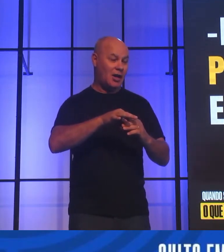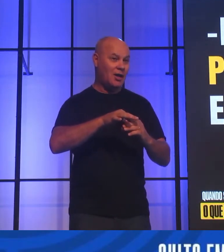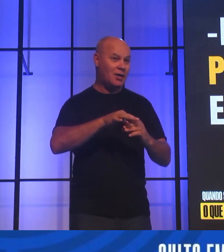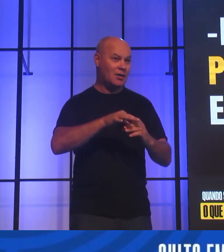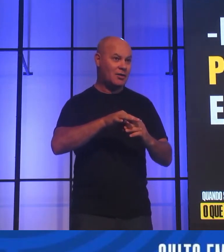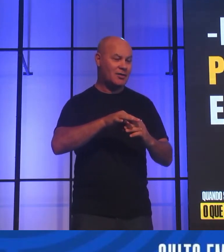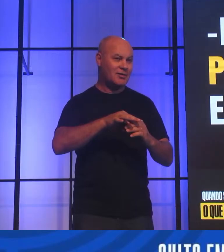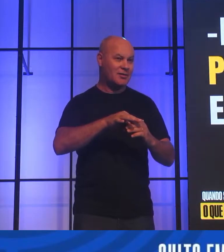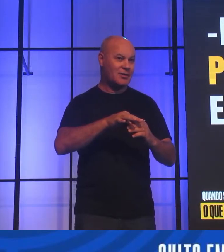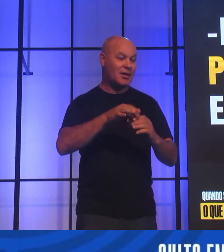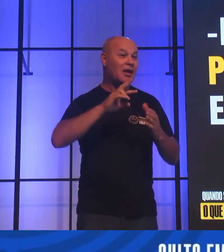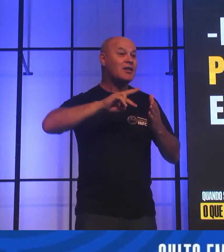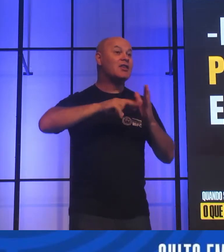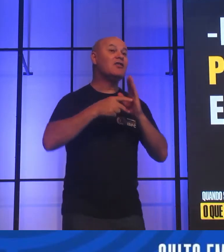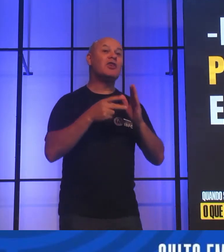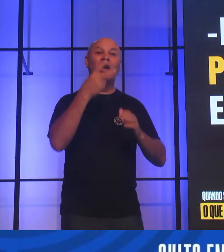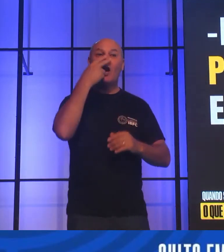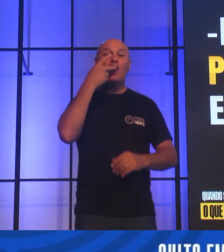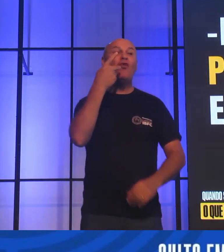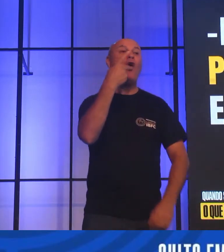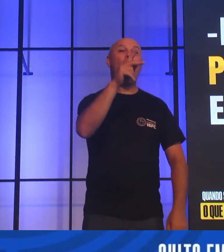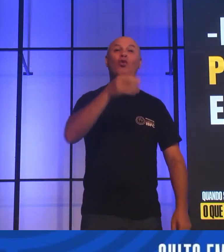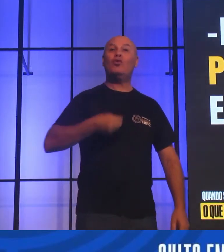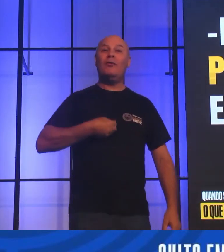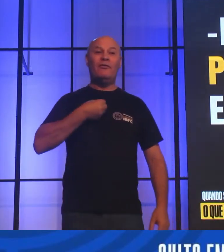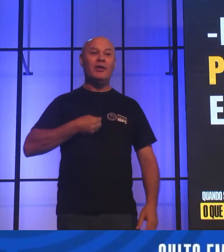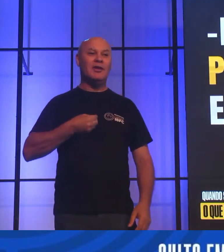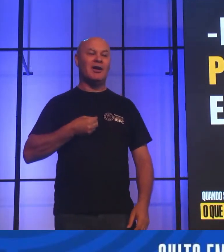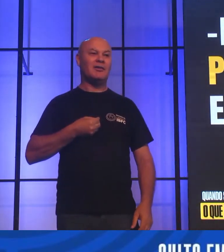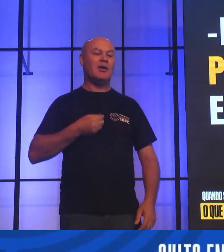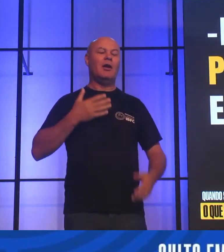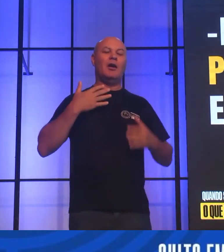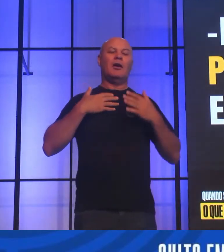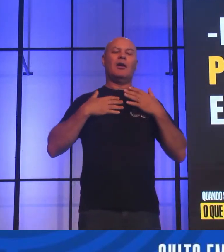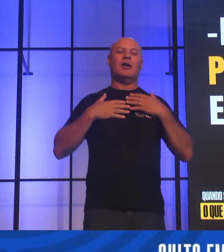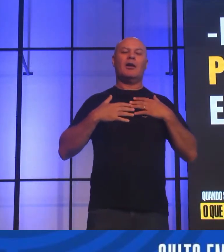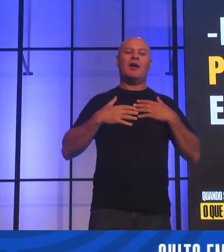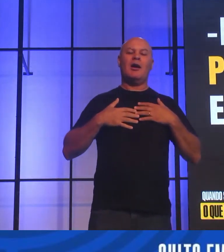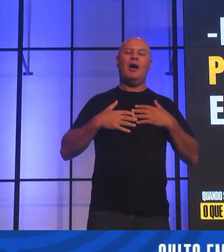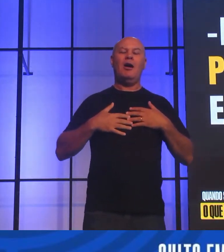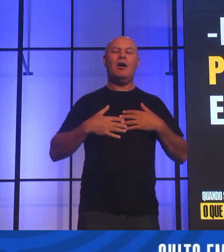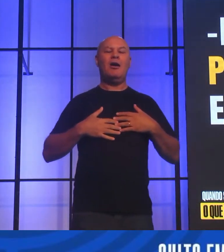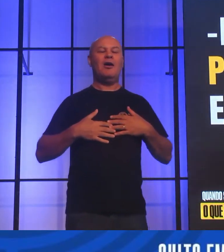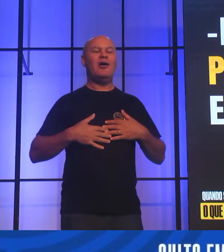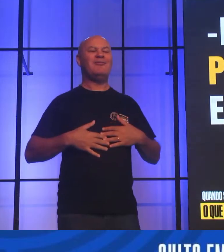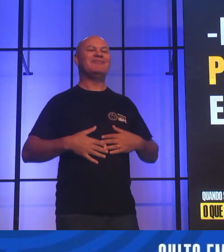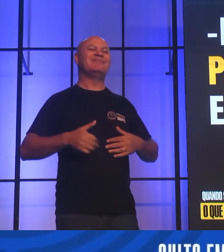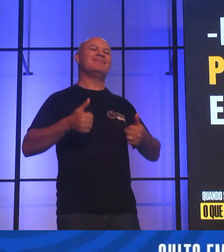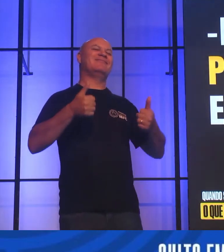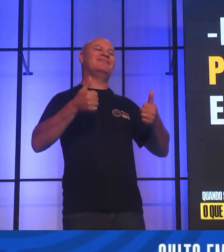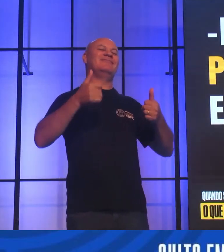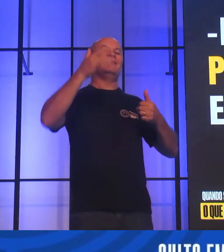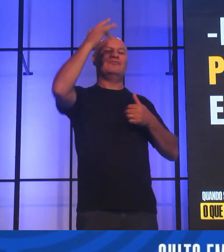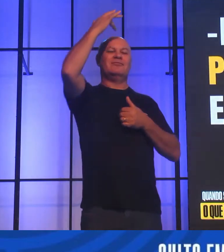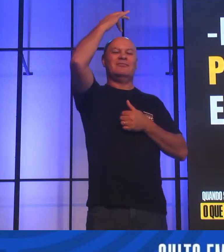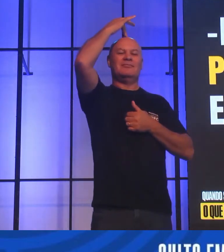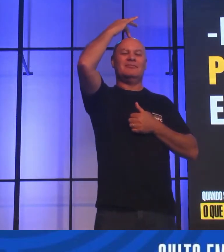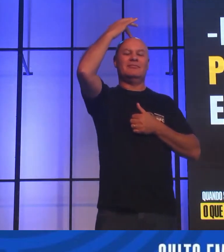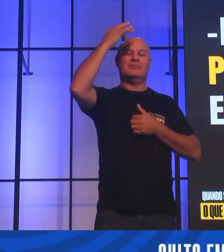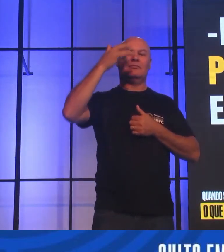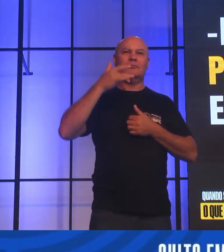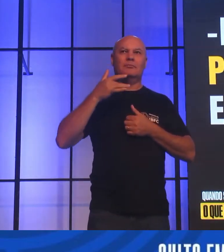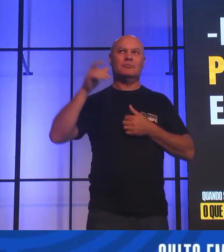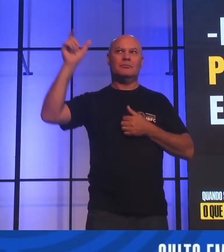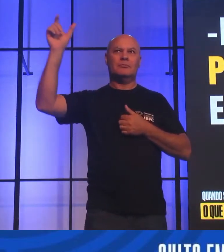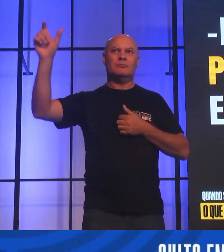sua vida. É isso que acontece na nossa vida. A vida nos espreme, a vida nos pressiona